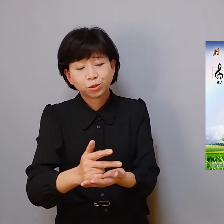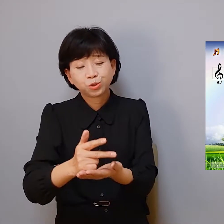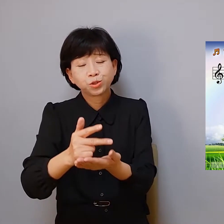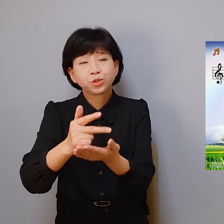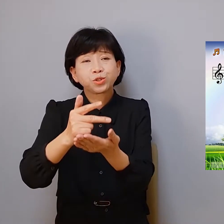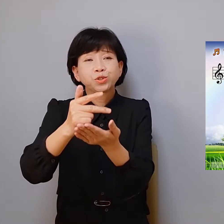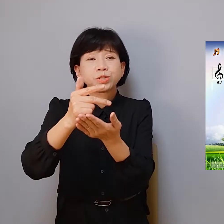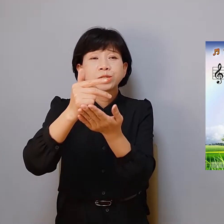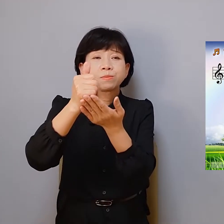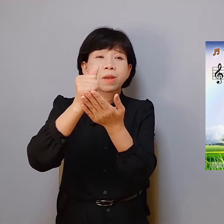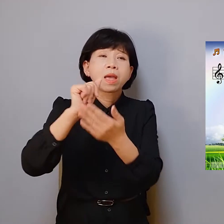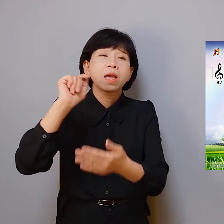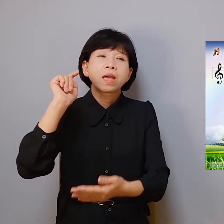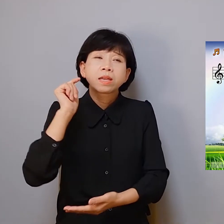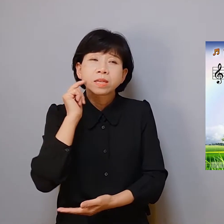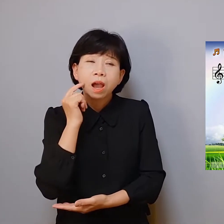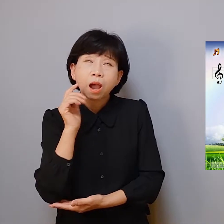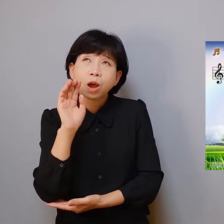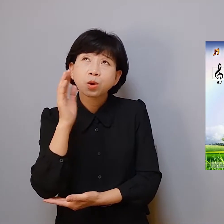존귀한